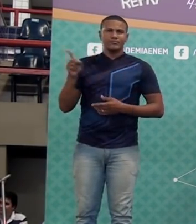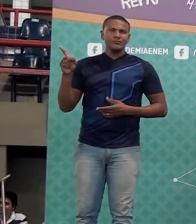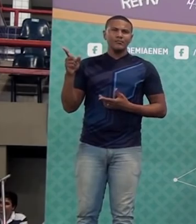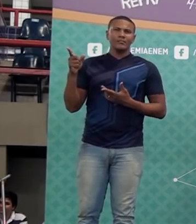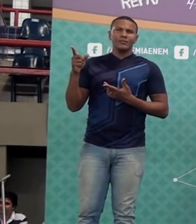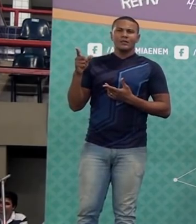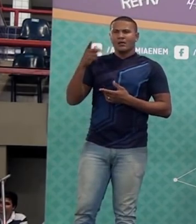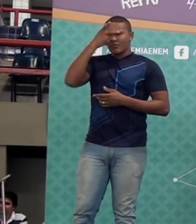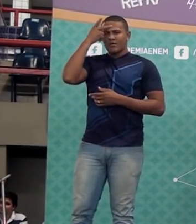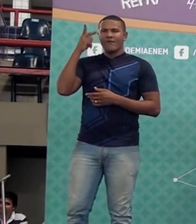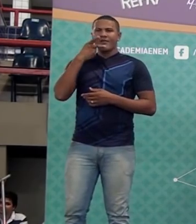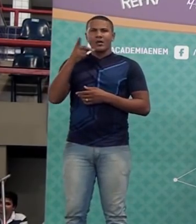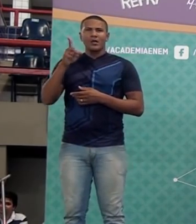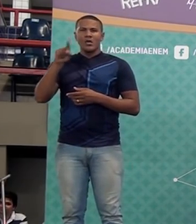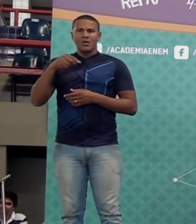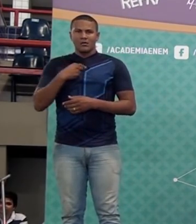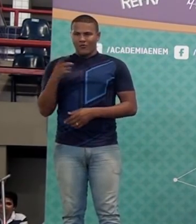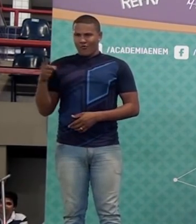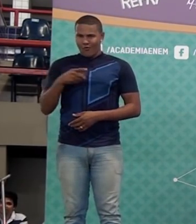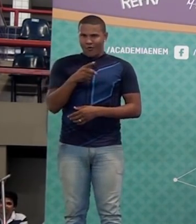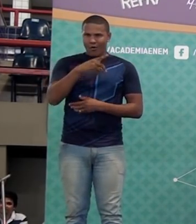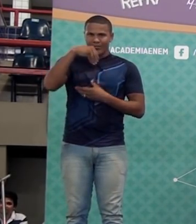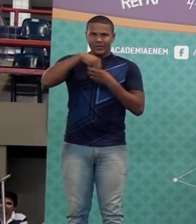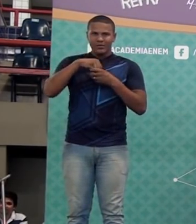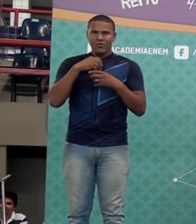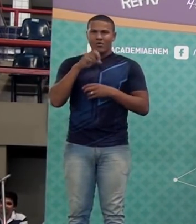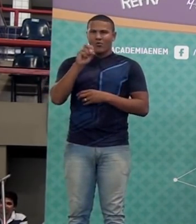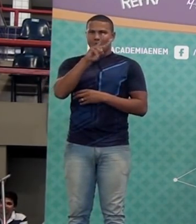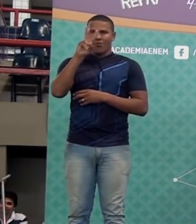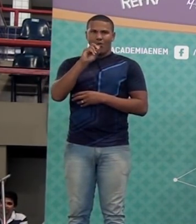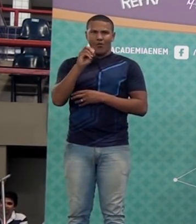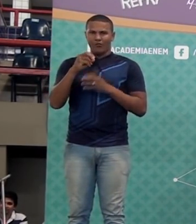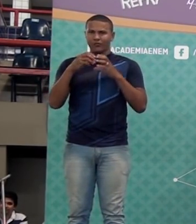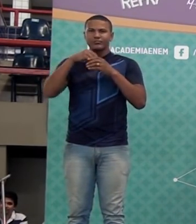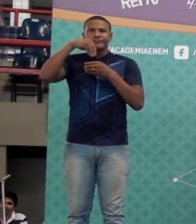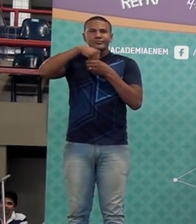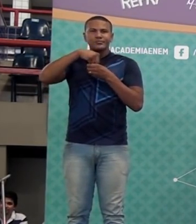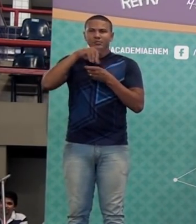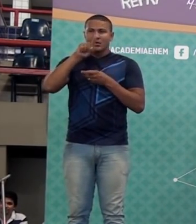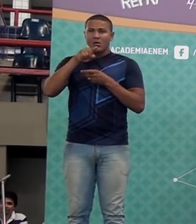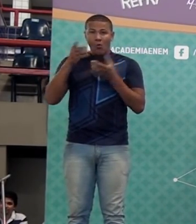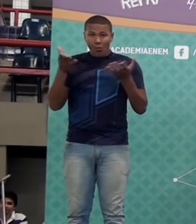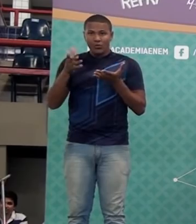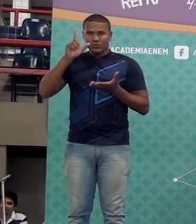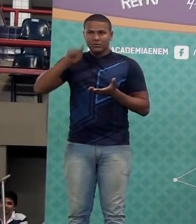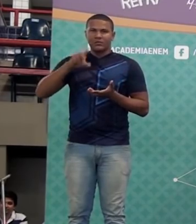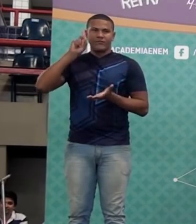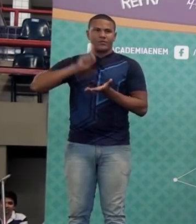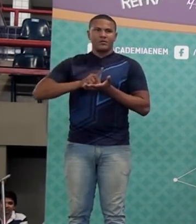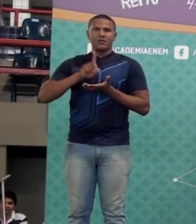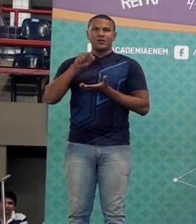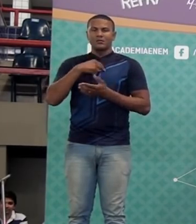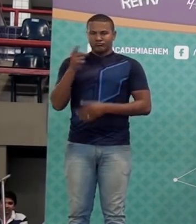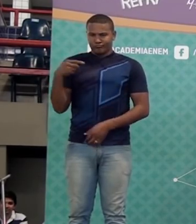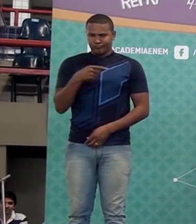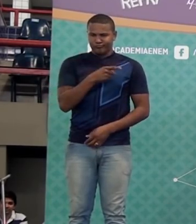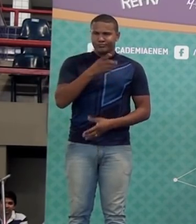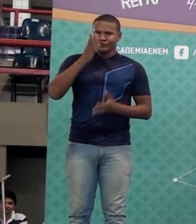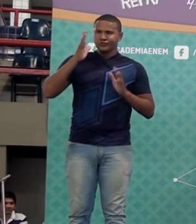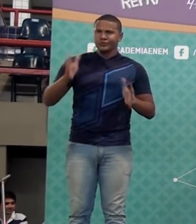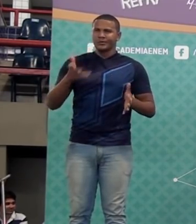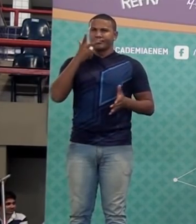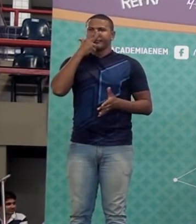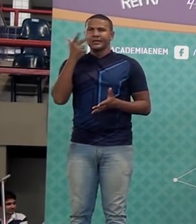do ovo da serpente sobre o nazismo. Hoje eu já acho que não é nem o ovo da serpente, é a serpente sem casca, da intolerância,